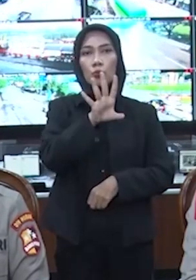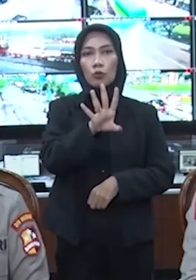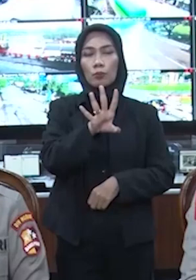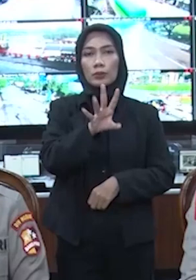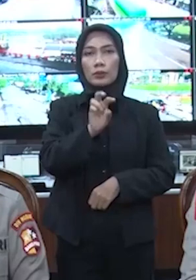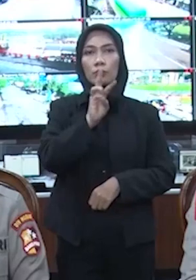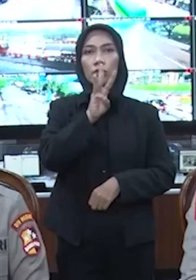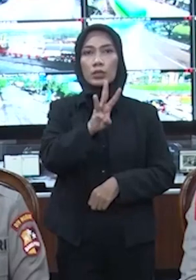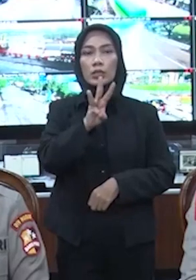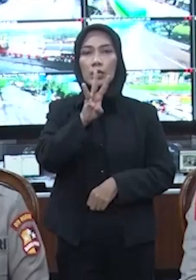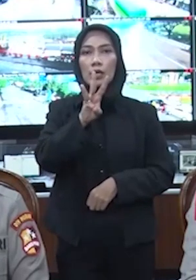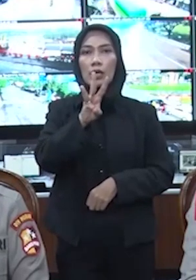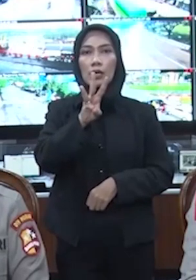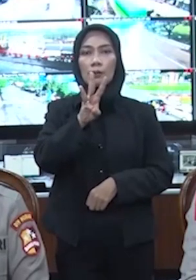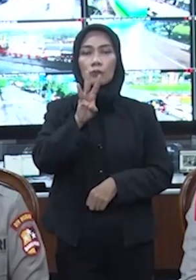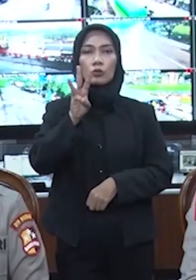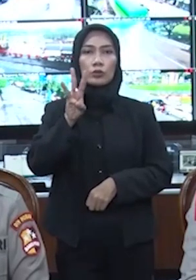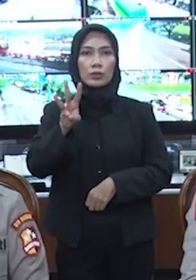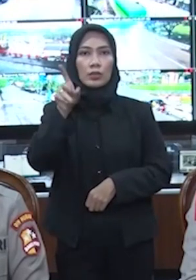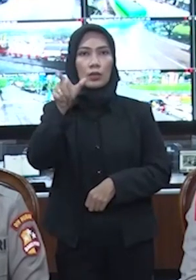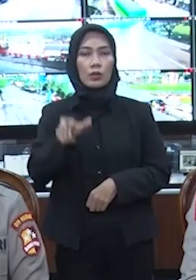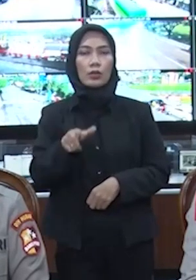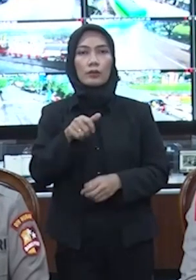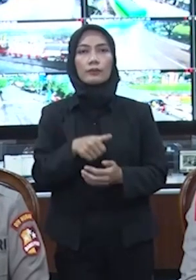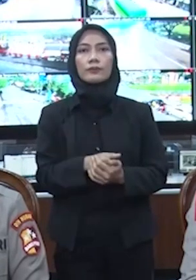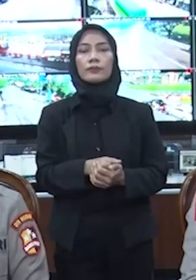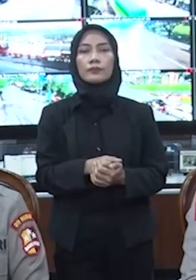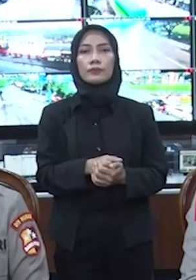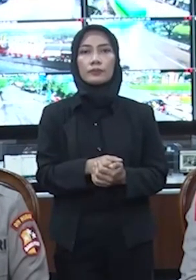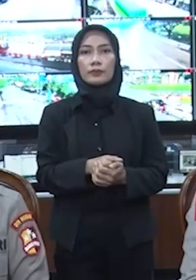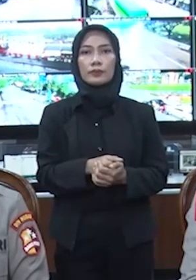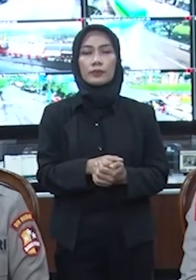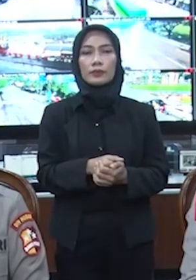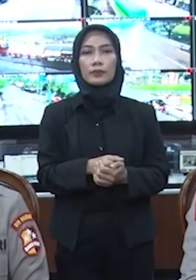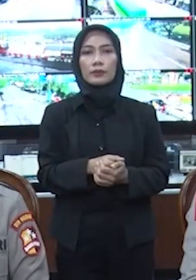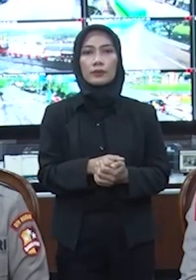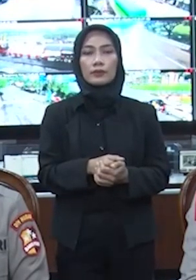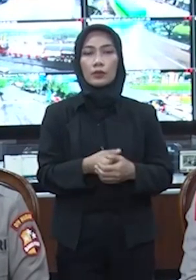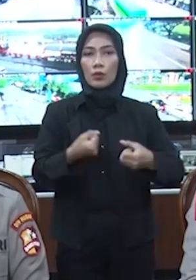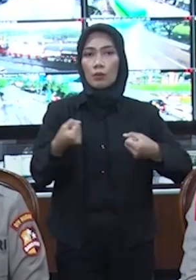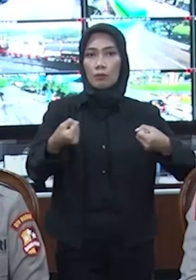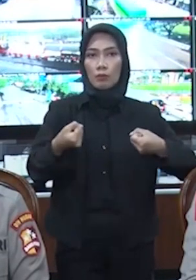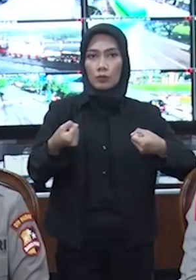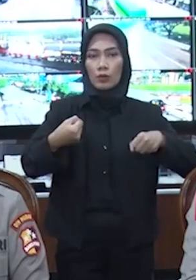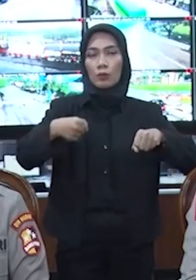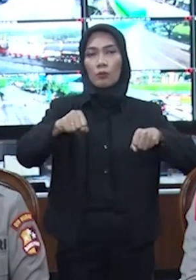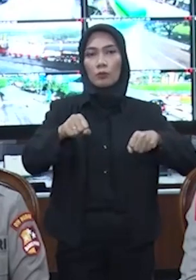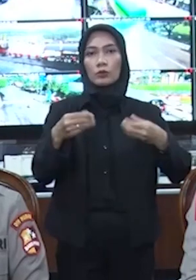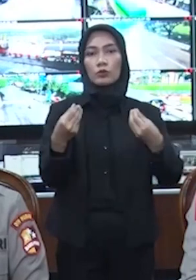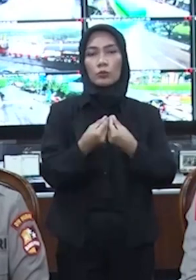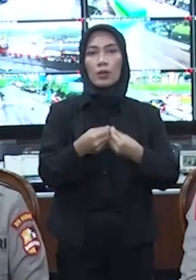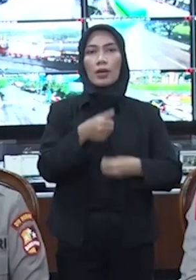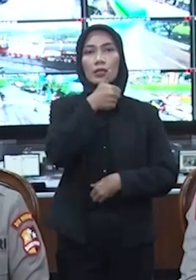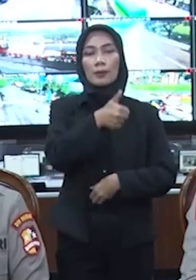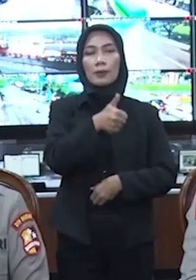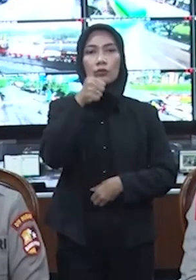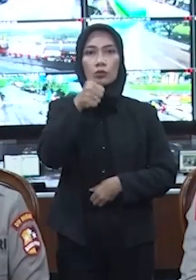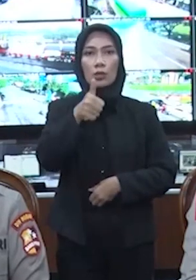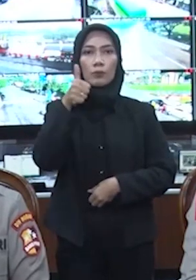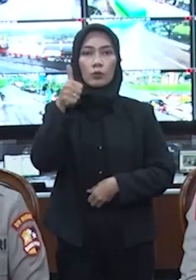74.033 orang sedangkan untuk jumlah kendaraan yang berangkat sebanyak 66 unit